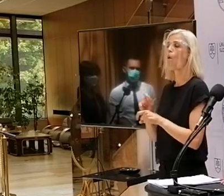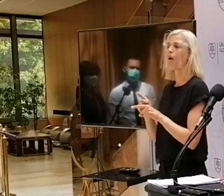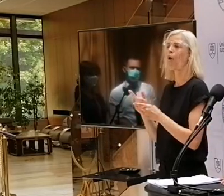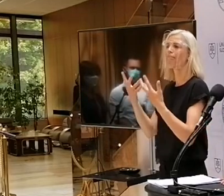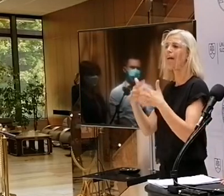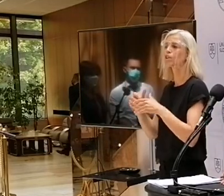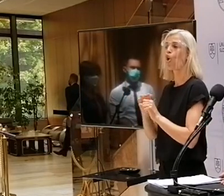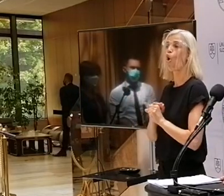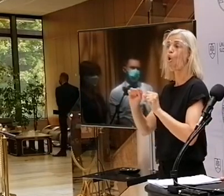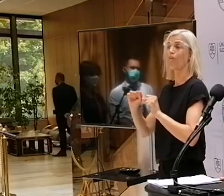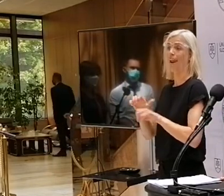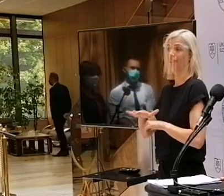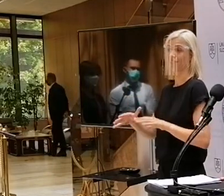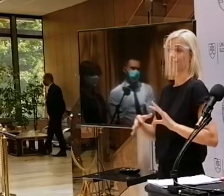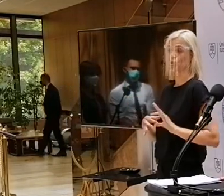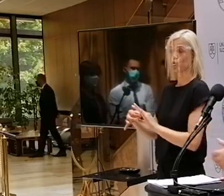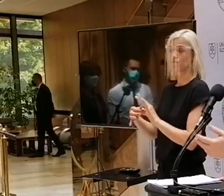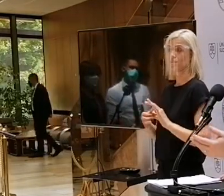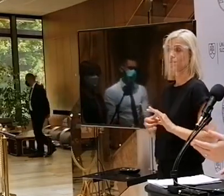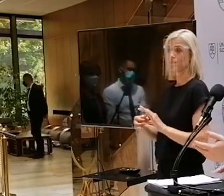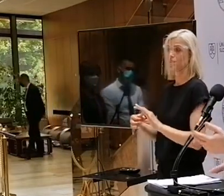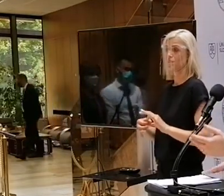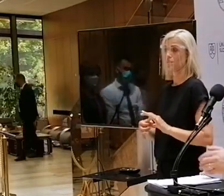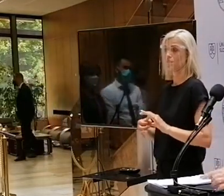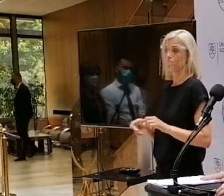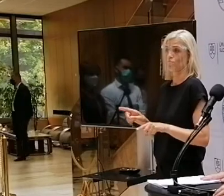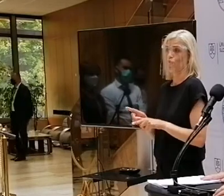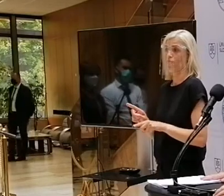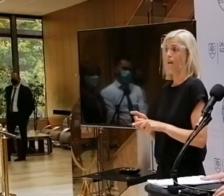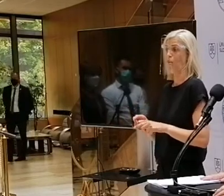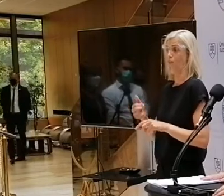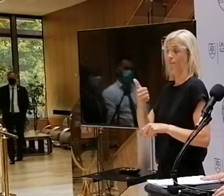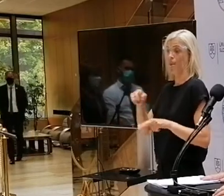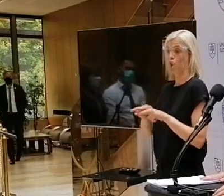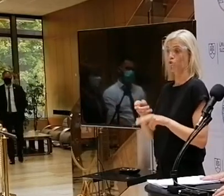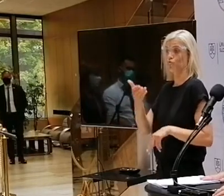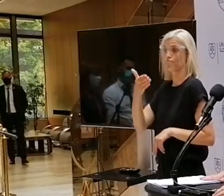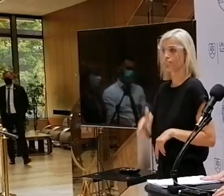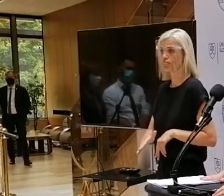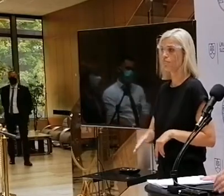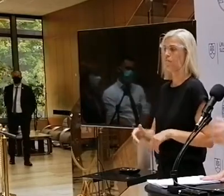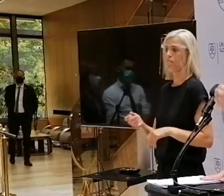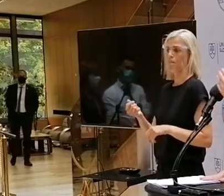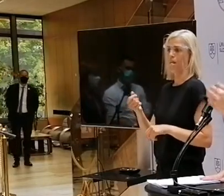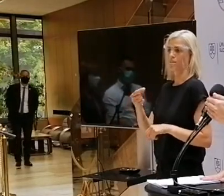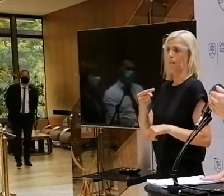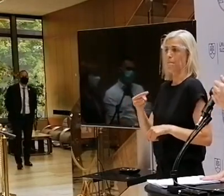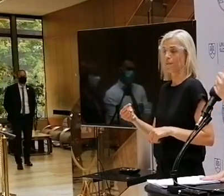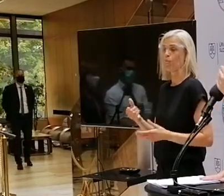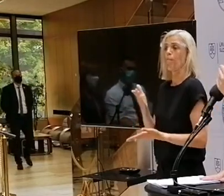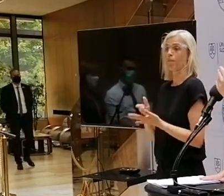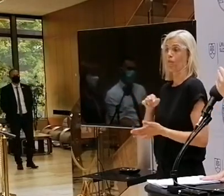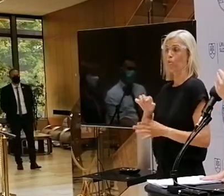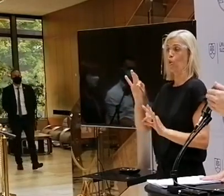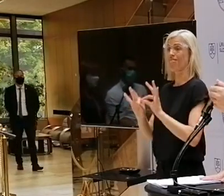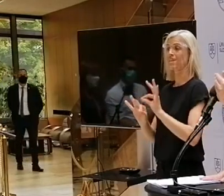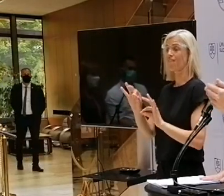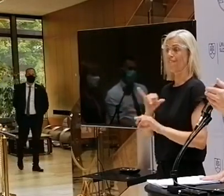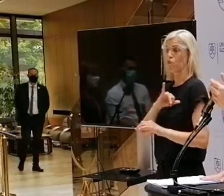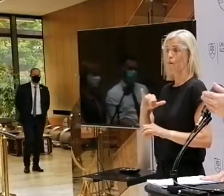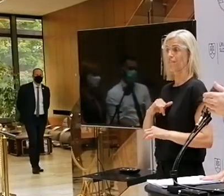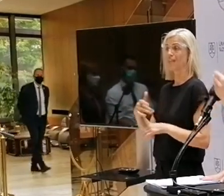na ochranu detí, ktoré samozrejme utrpia tým, keď jeden z rodičov umrie, tak je to nastavené, že ten